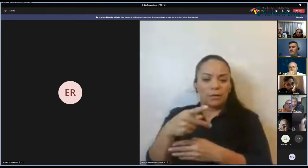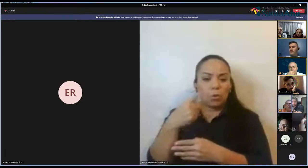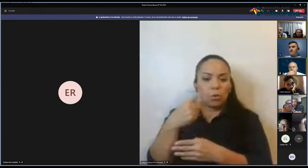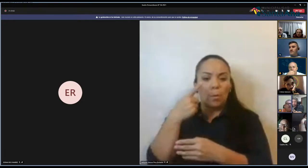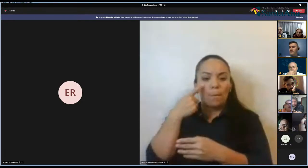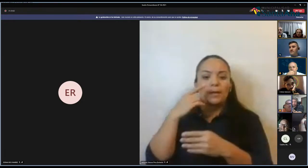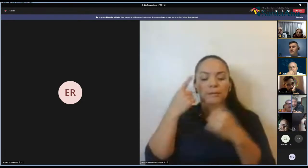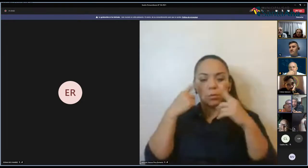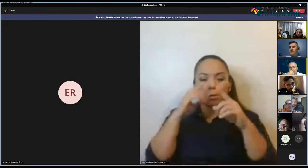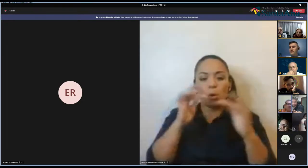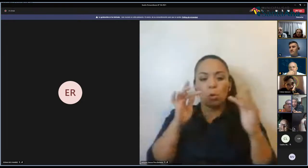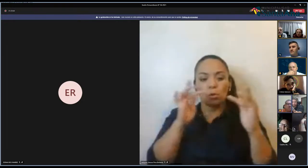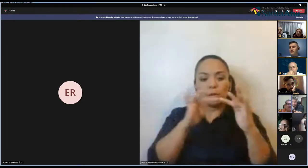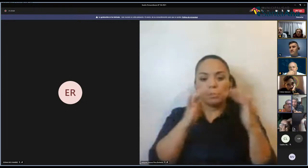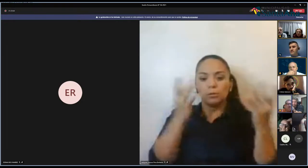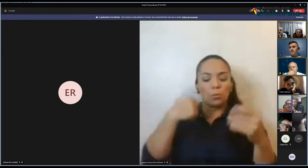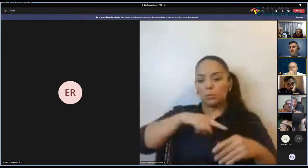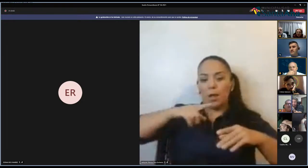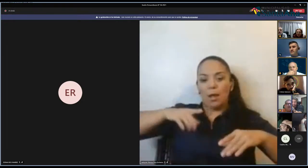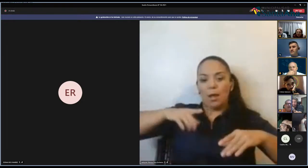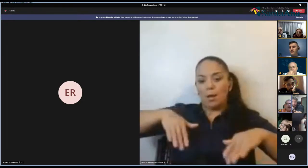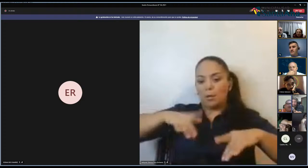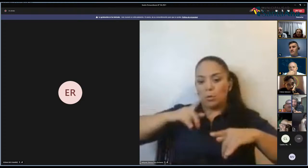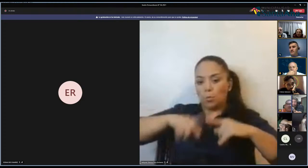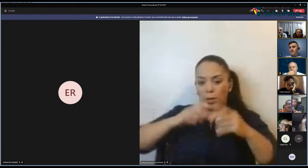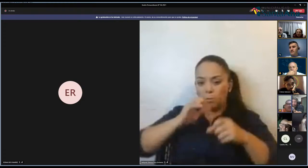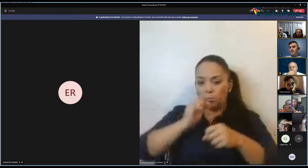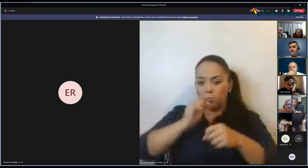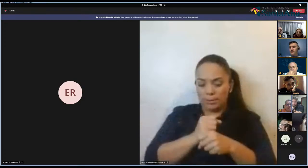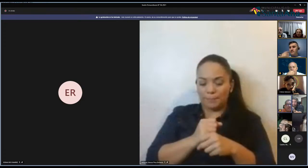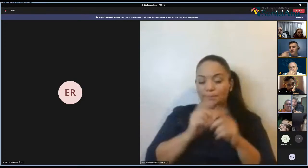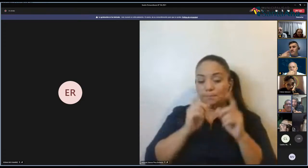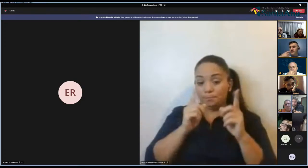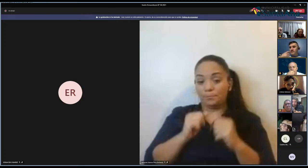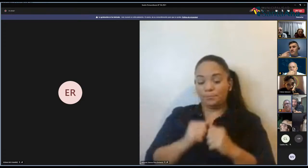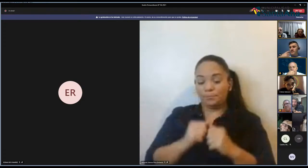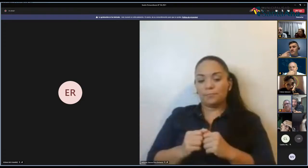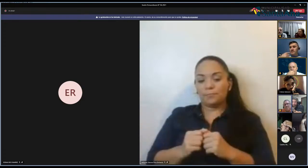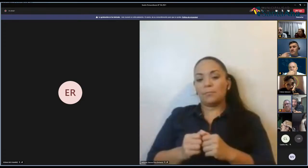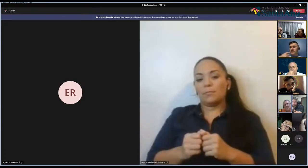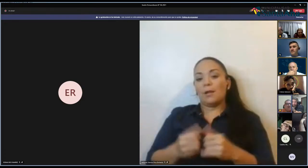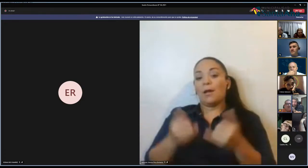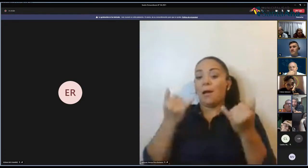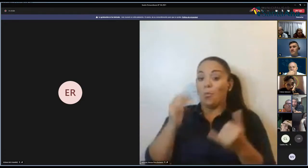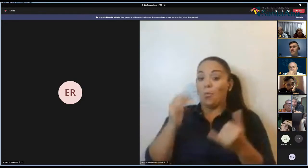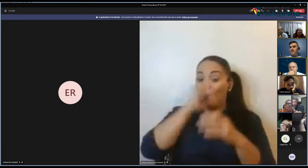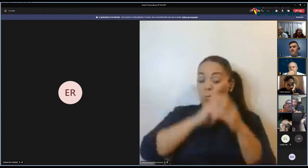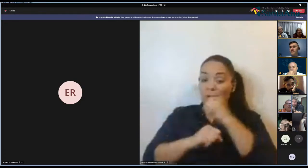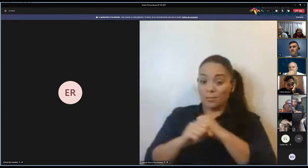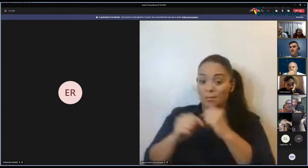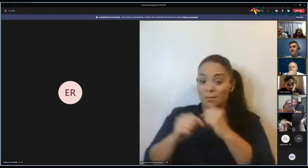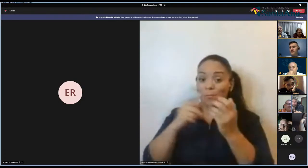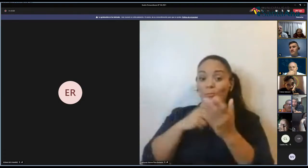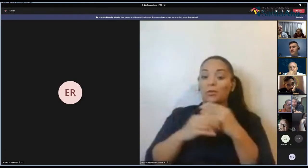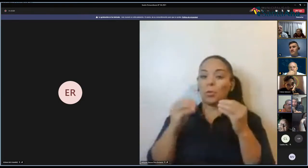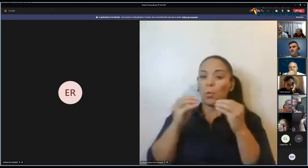porque no podíamos nosotros hacer eso y finalmente se están dando cuenta pues que el proyecto si es mucho más más grande